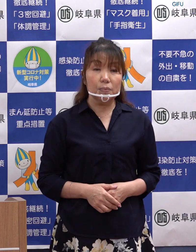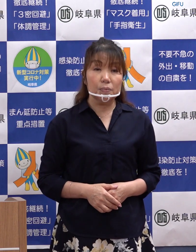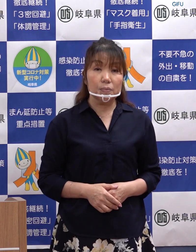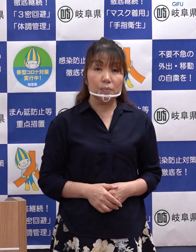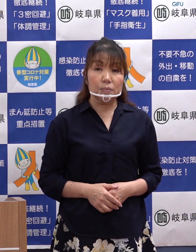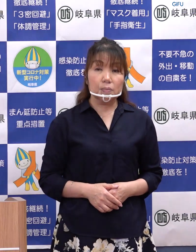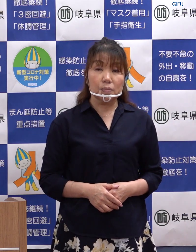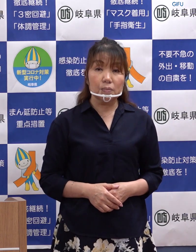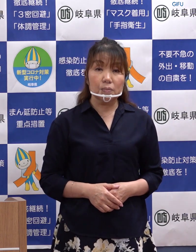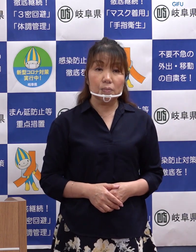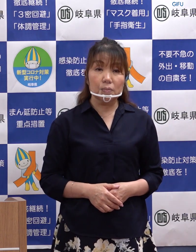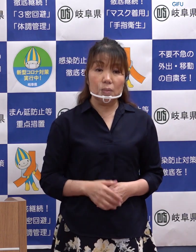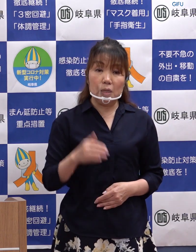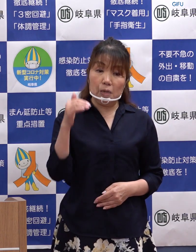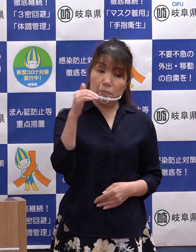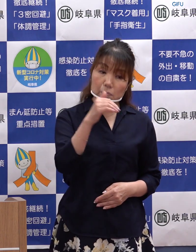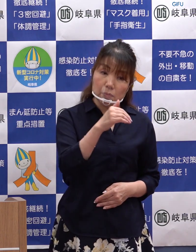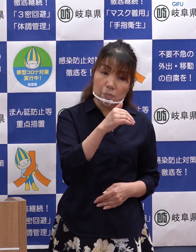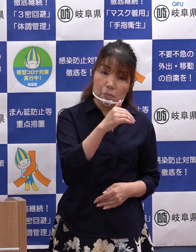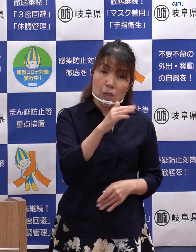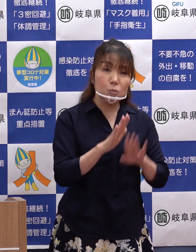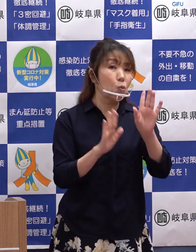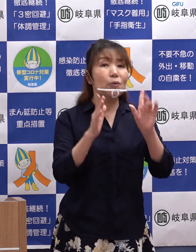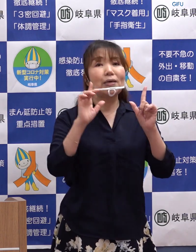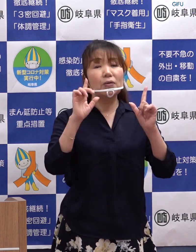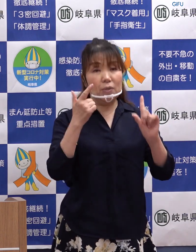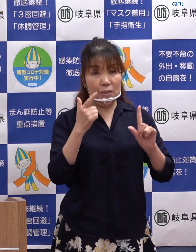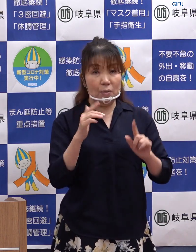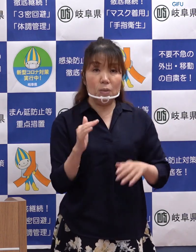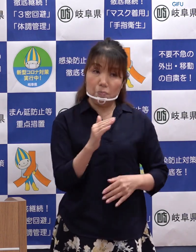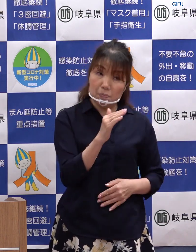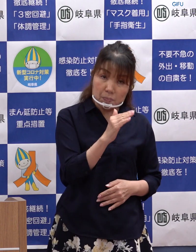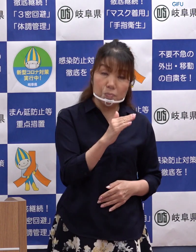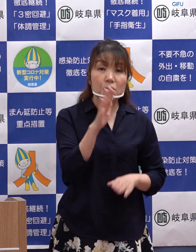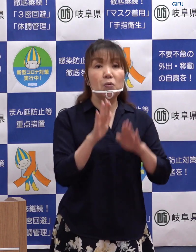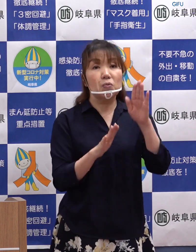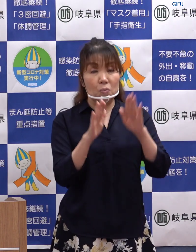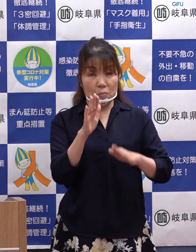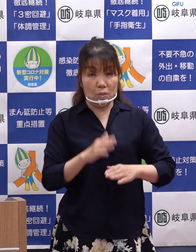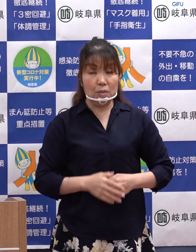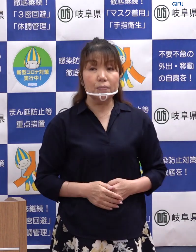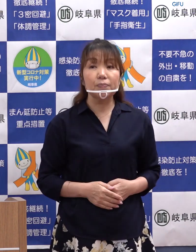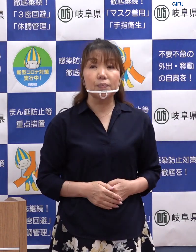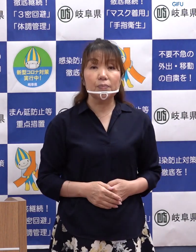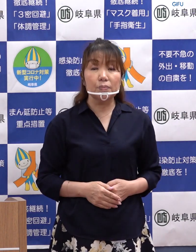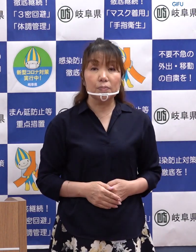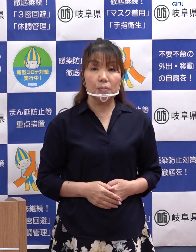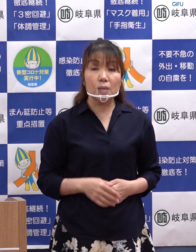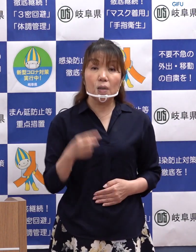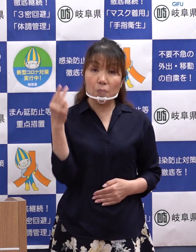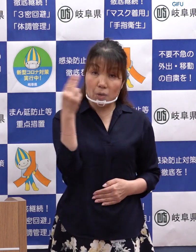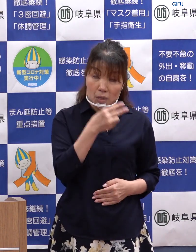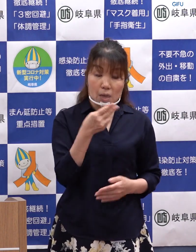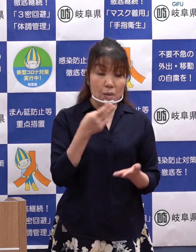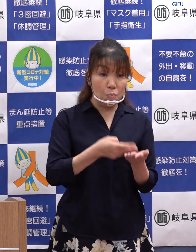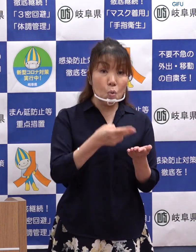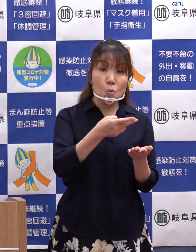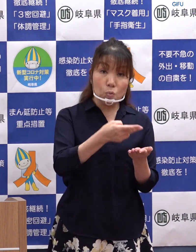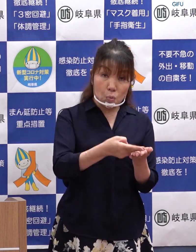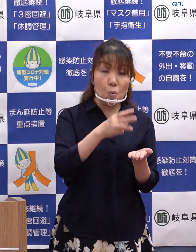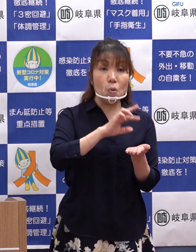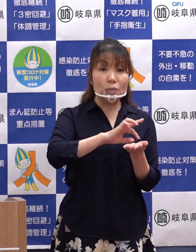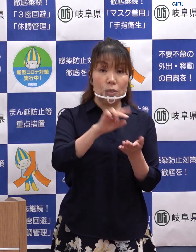その下方に向かう兆しも見えないということでございます。それから病床の使用率であります